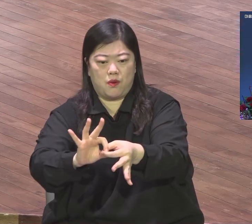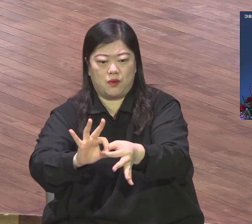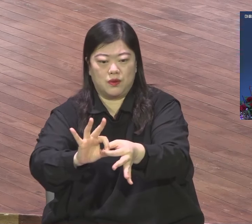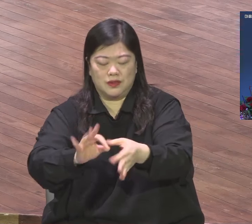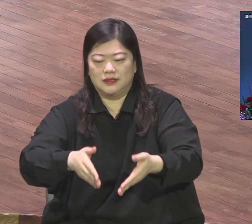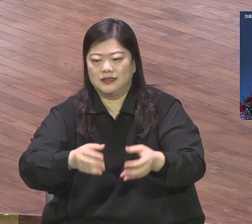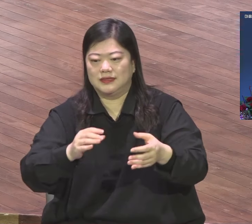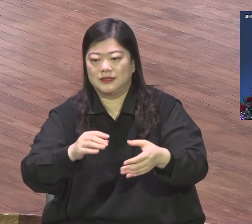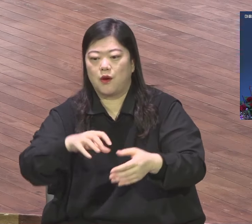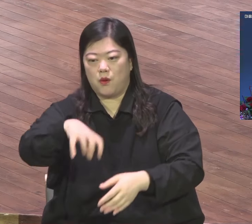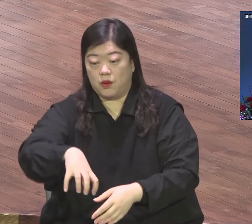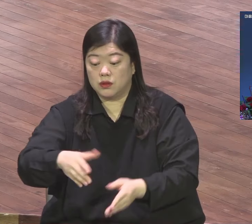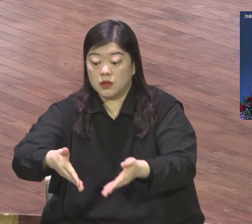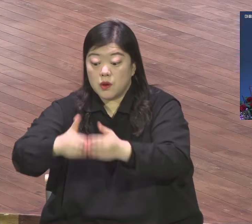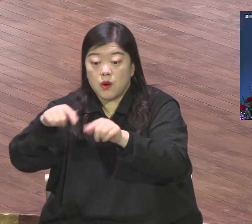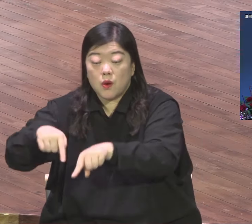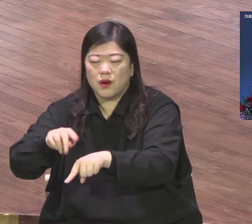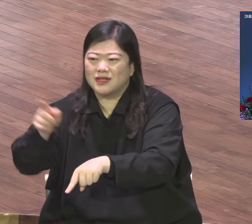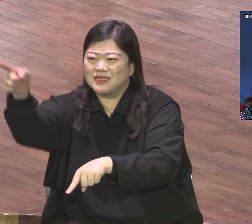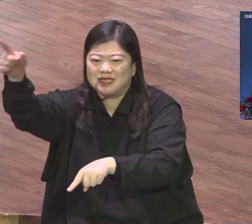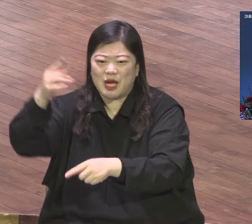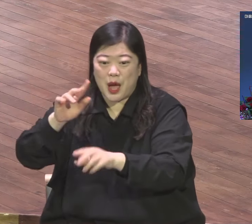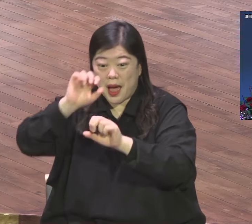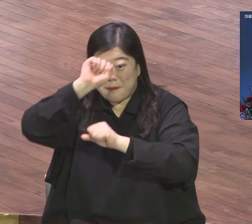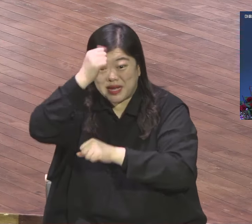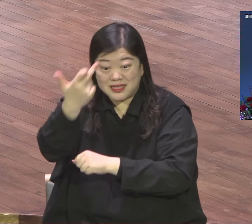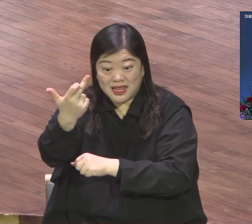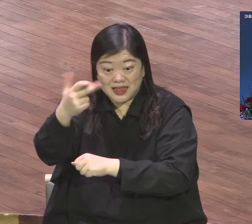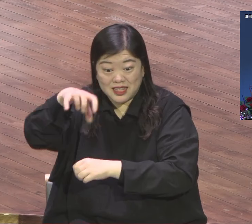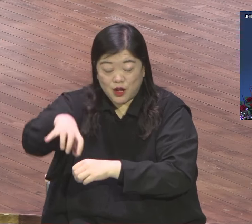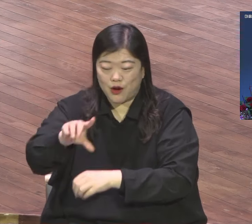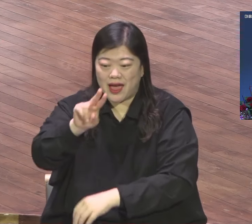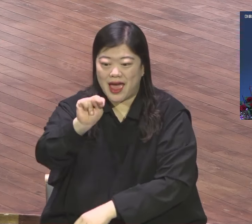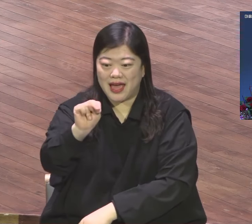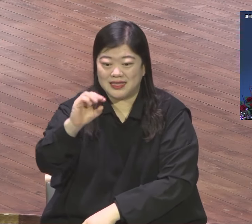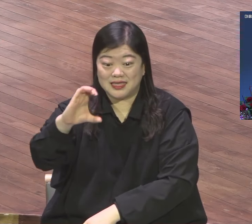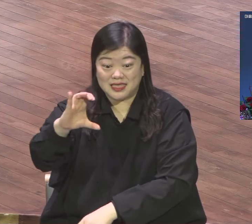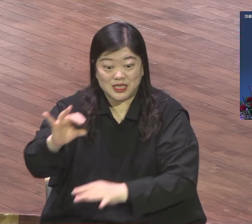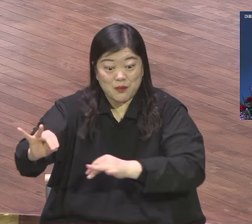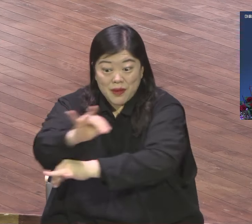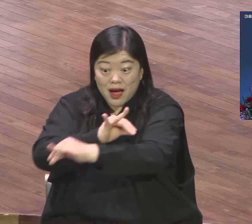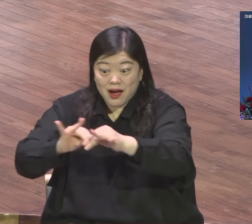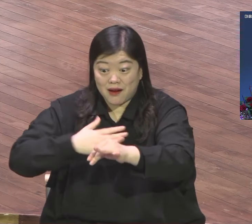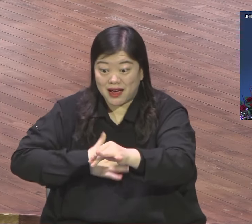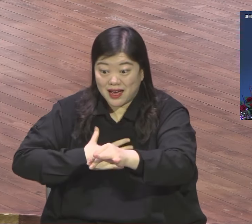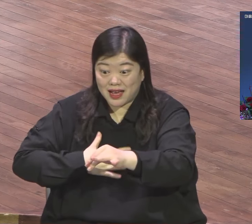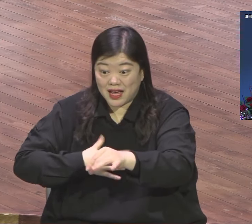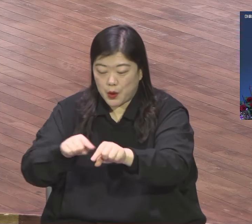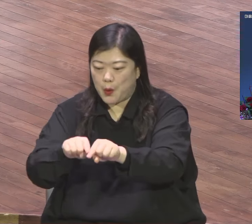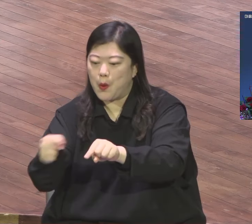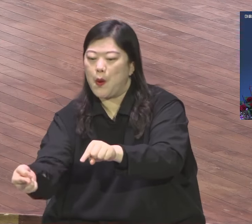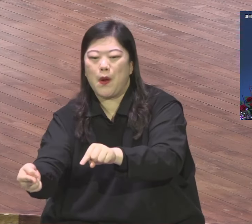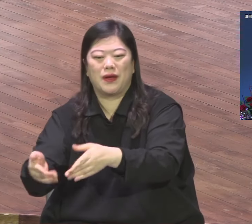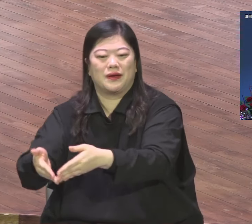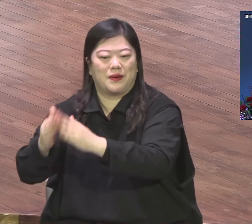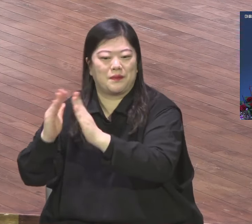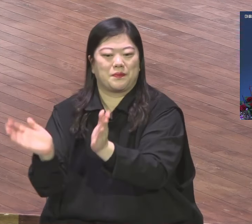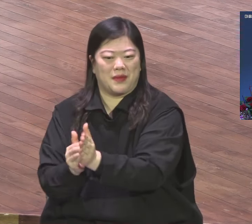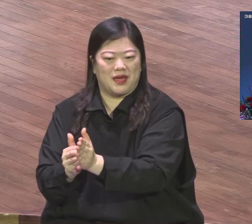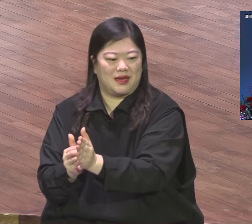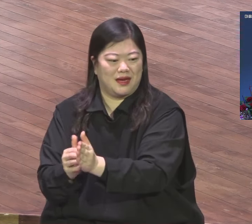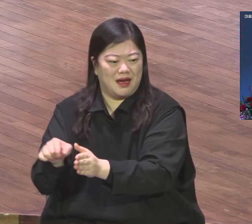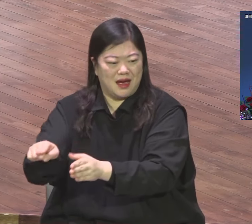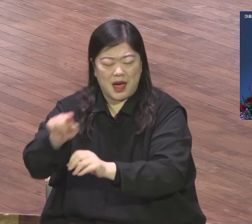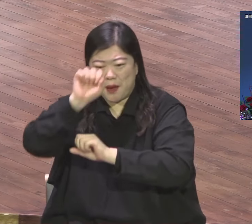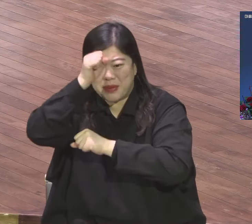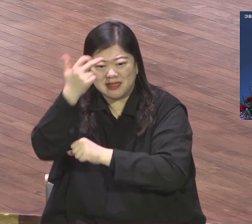그 앞에는 공원입니다. 본 교회하고도 그렇게 가깝고 발산역이 있어서 아주 접근성이 좋기